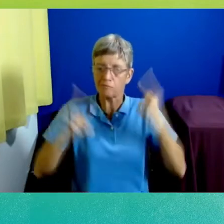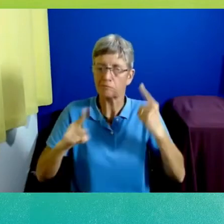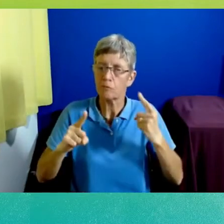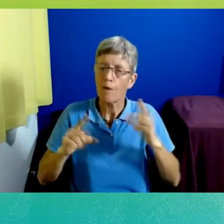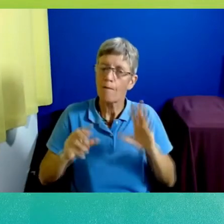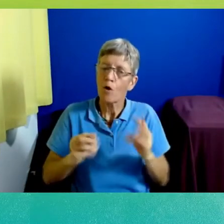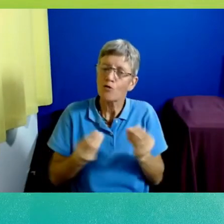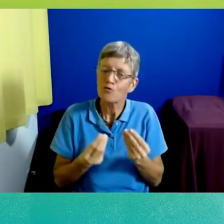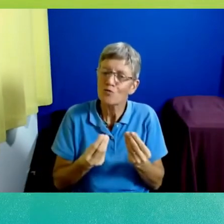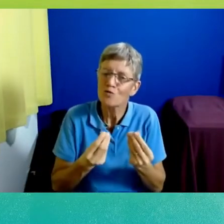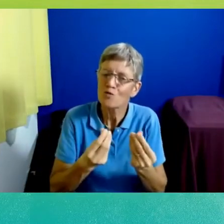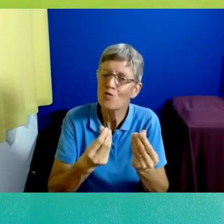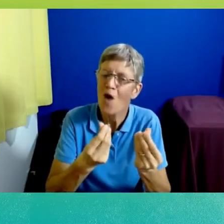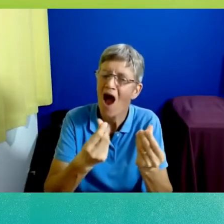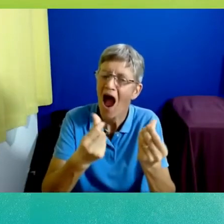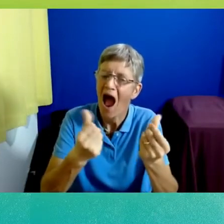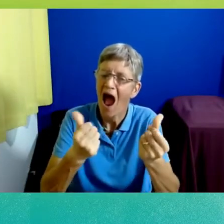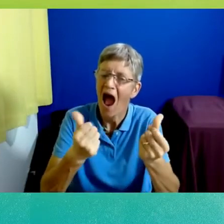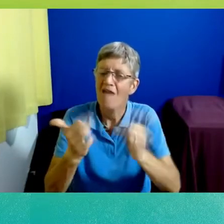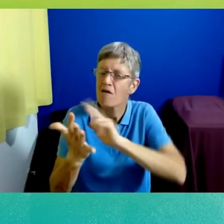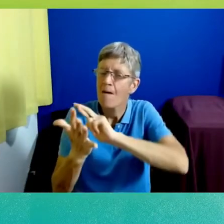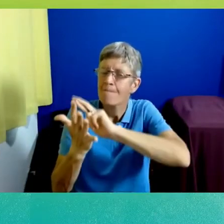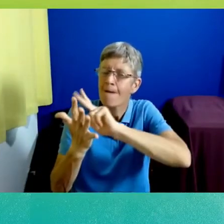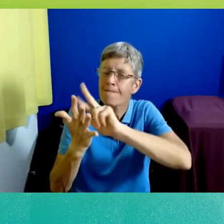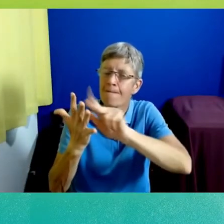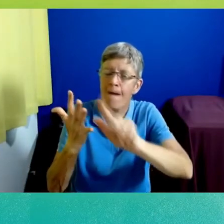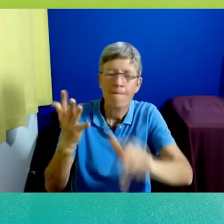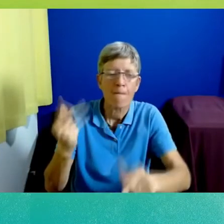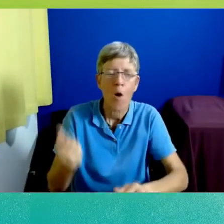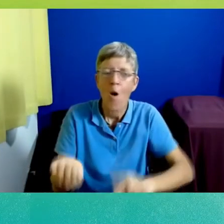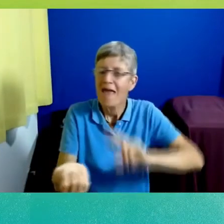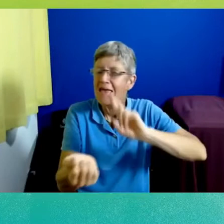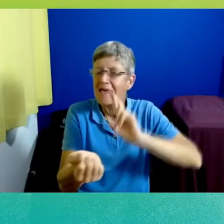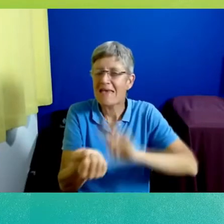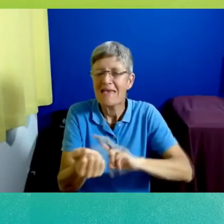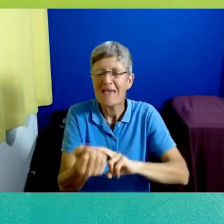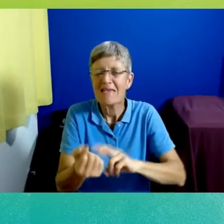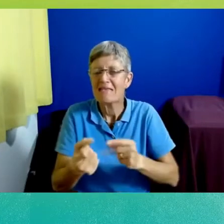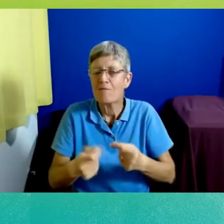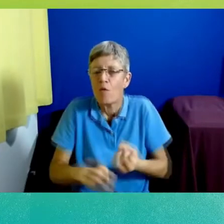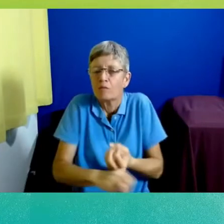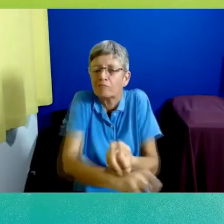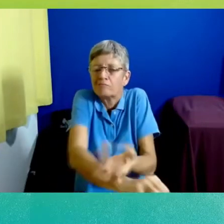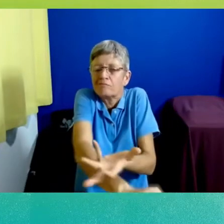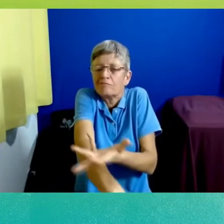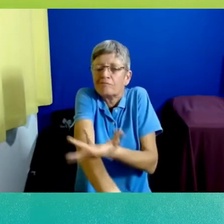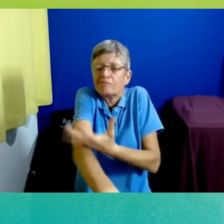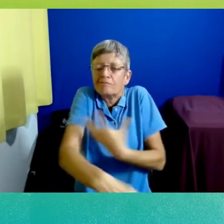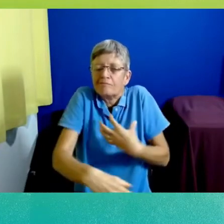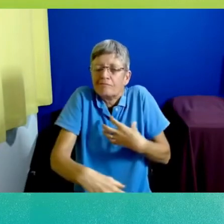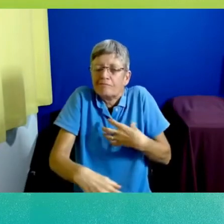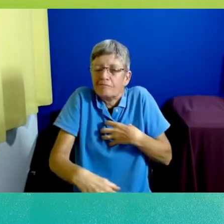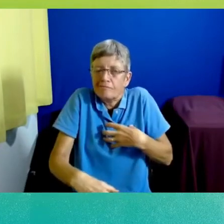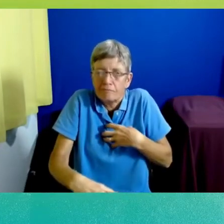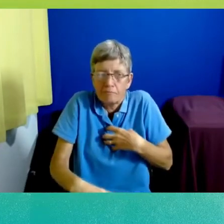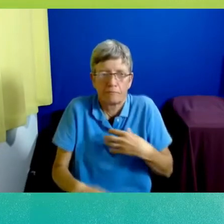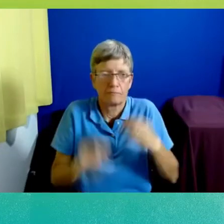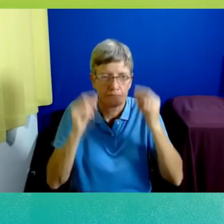o ritmo que o personagem ali está sendo demonstrado ali com